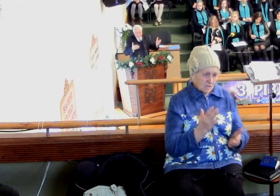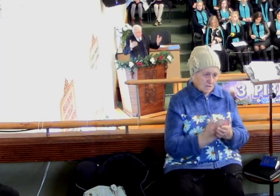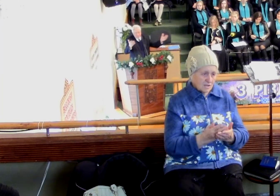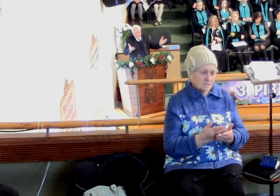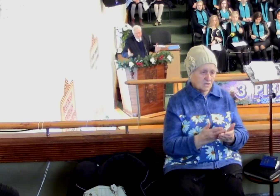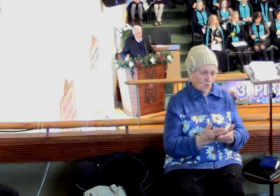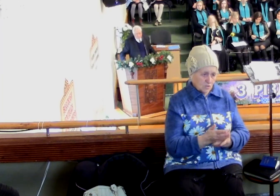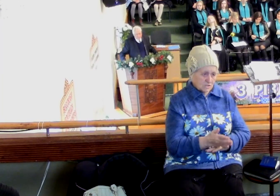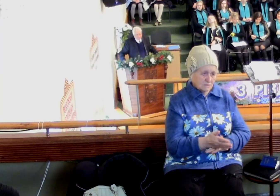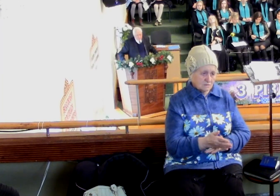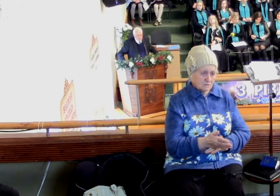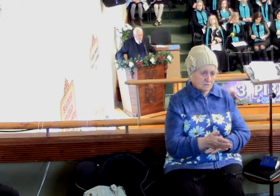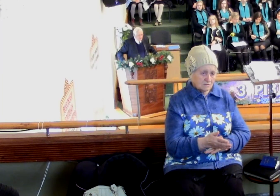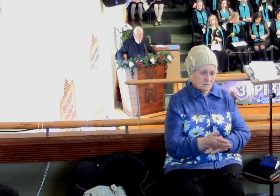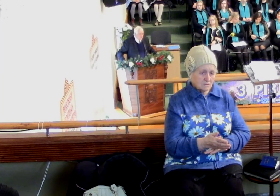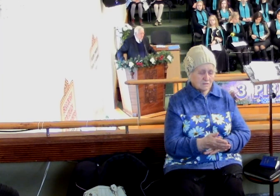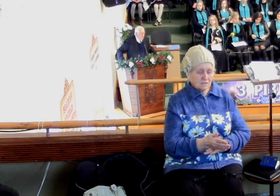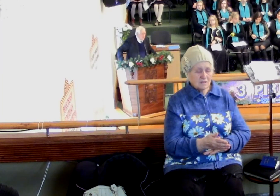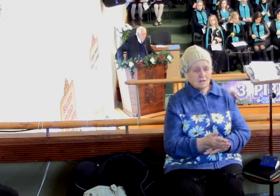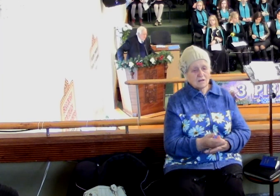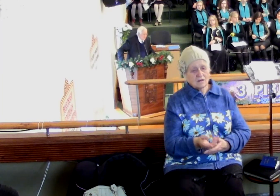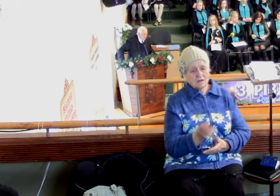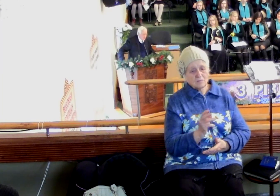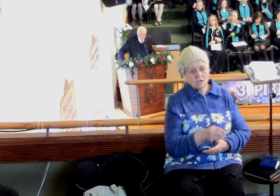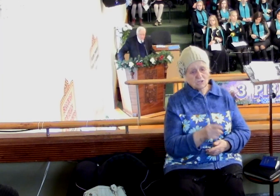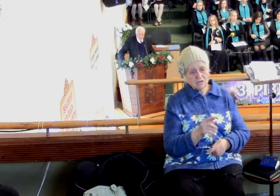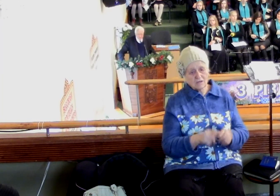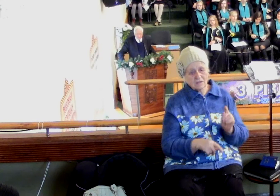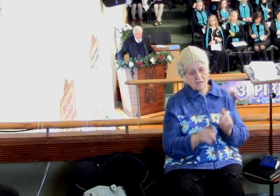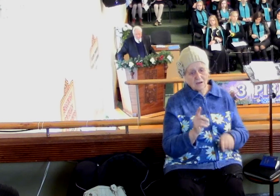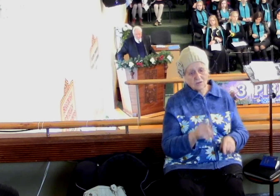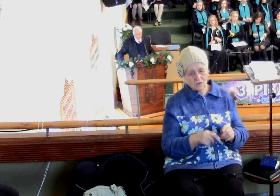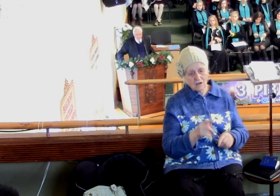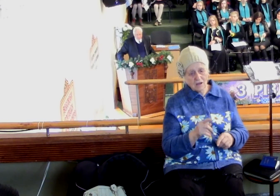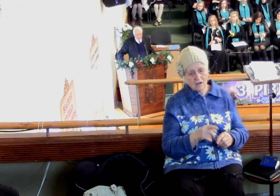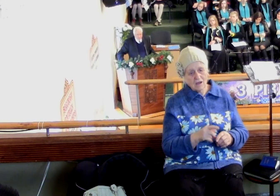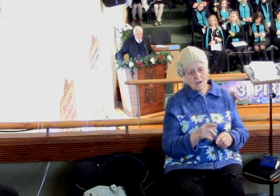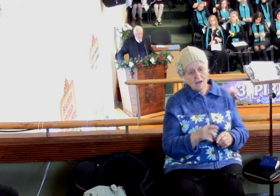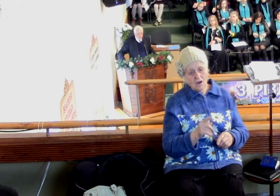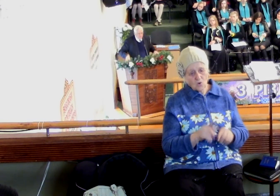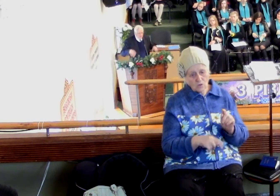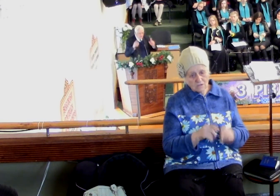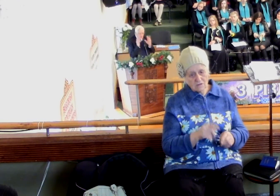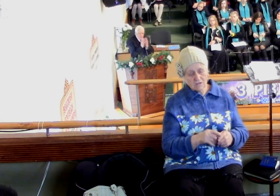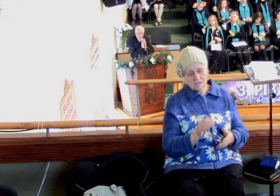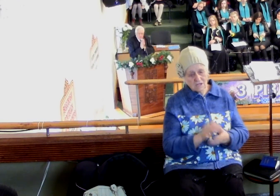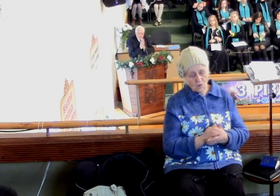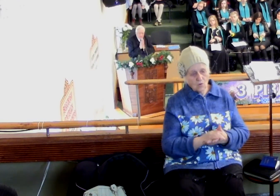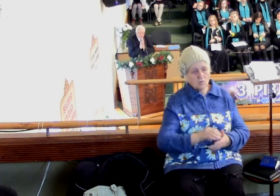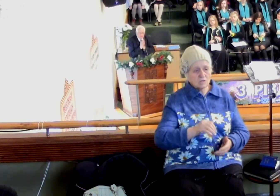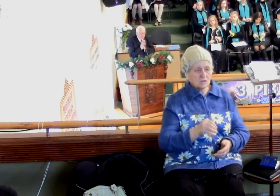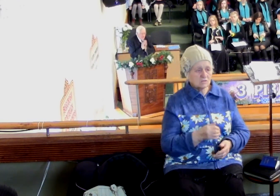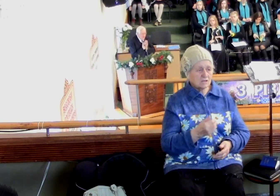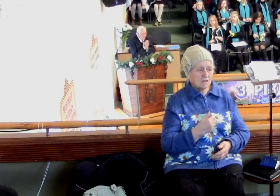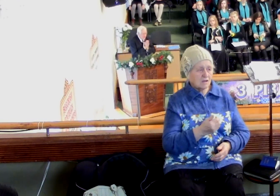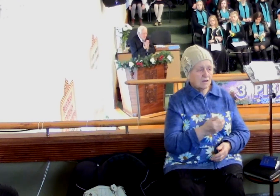В нашем собрании пришли некоторых родственники, знакомые, друзья. Друзья, но я могу